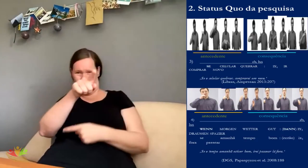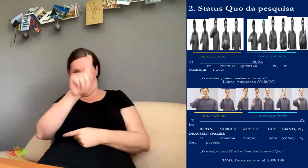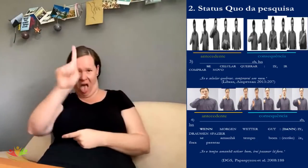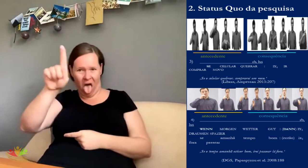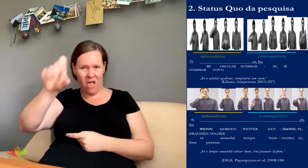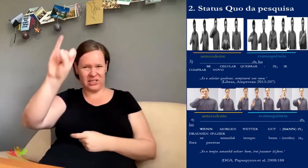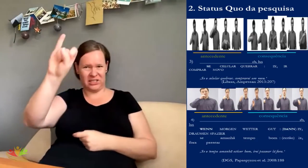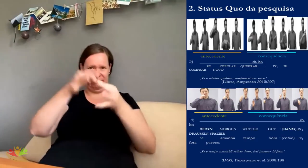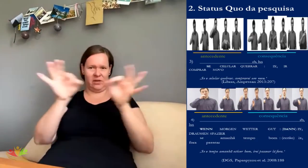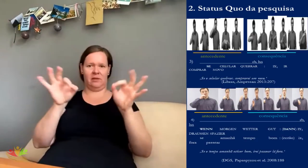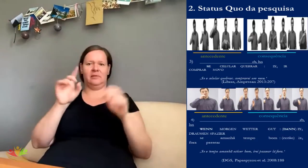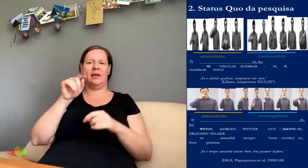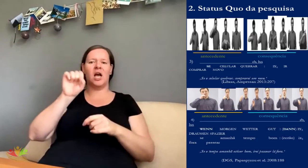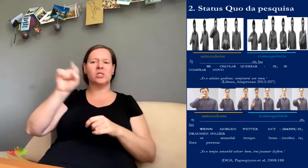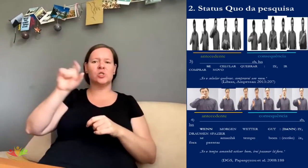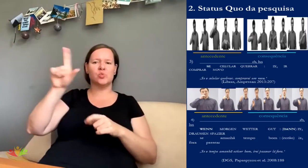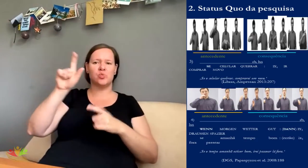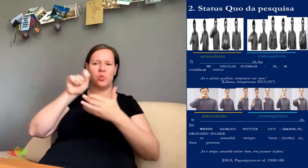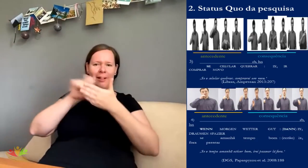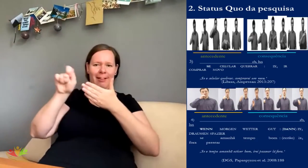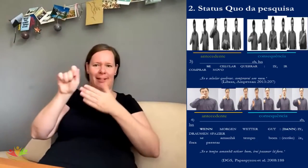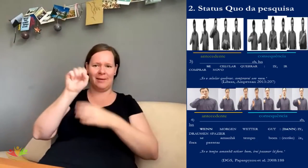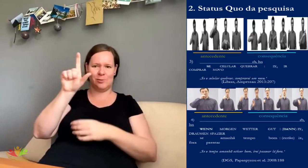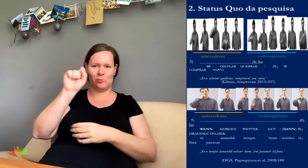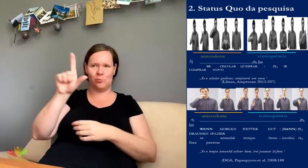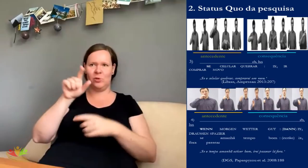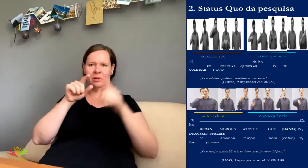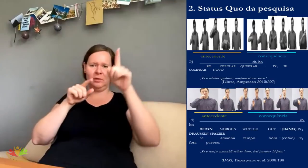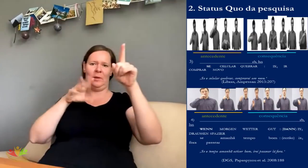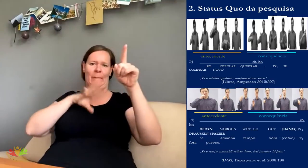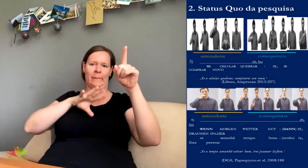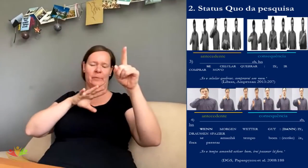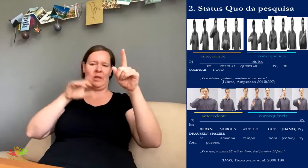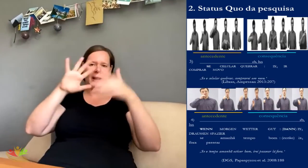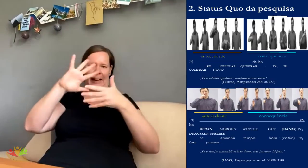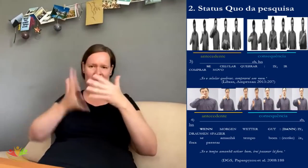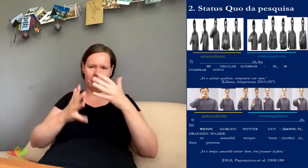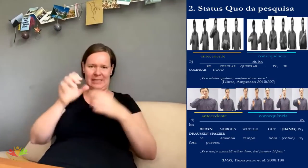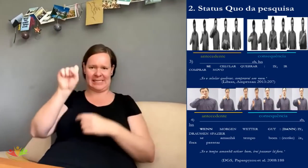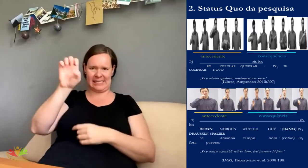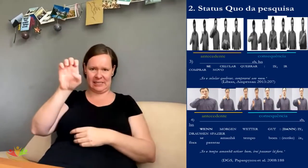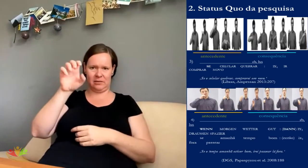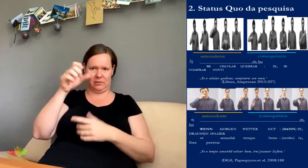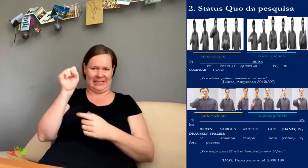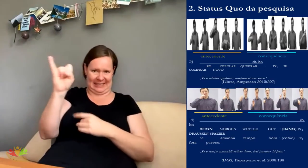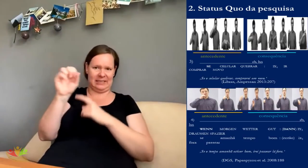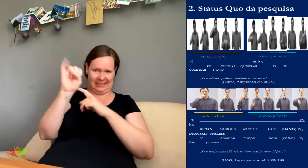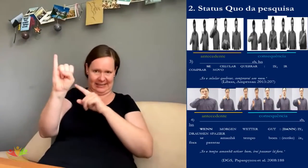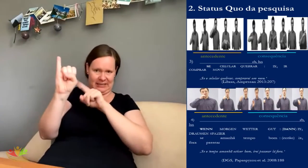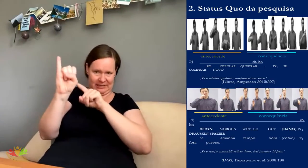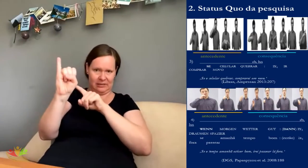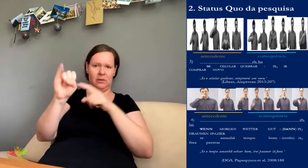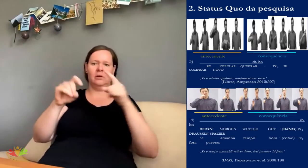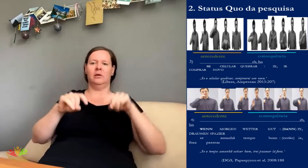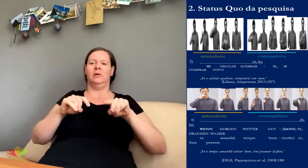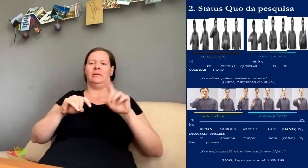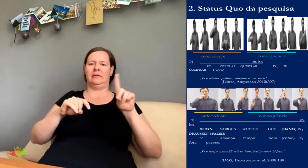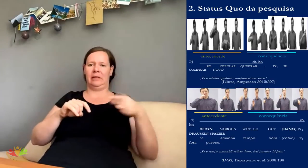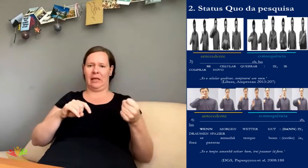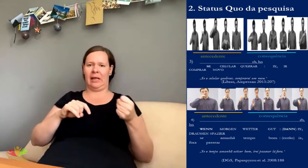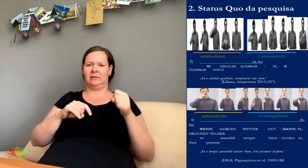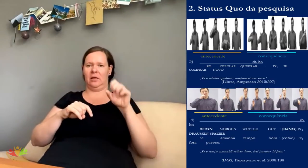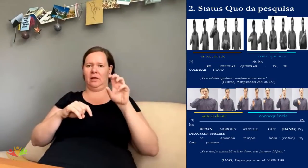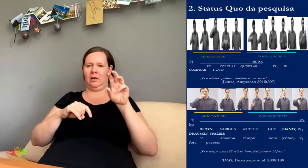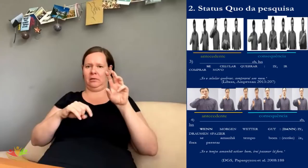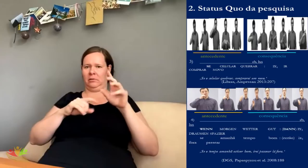E a sentença é: se o tempo amanhã estiver bom, irei passear lá fora. Então, o que